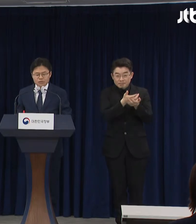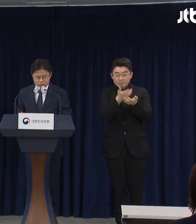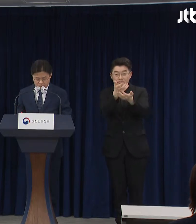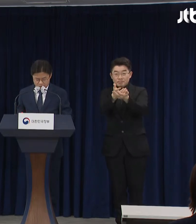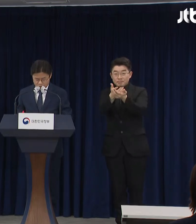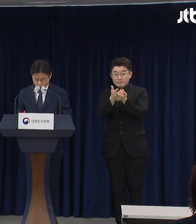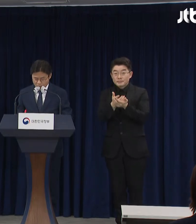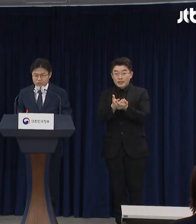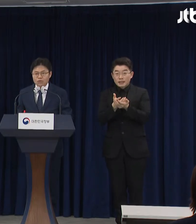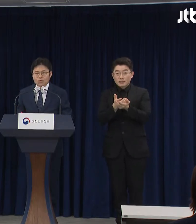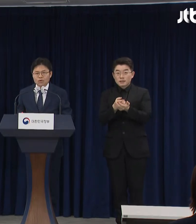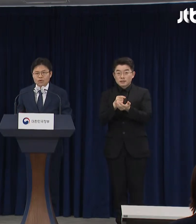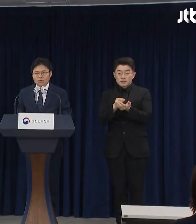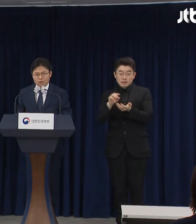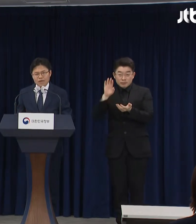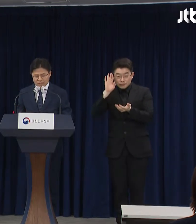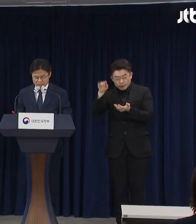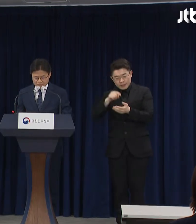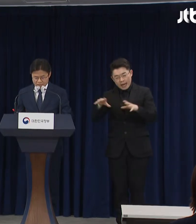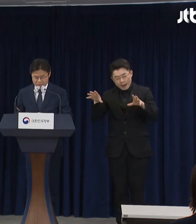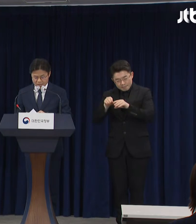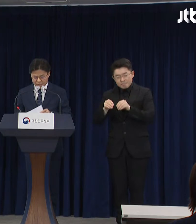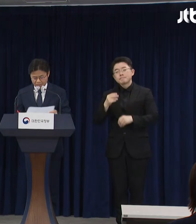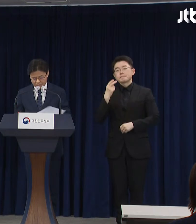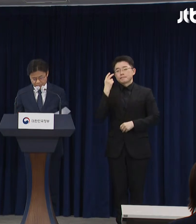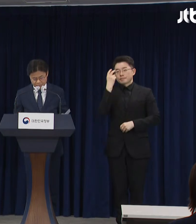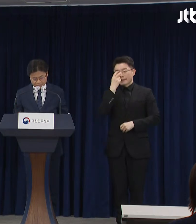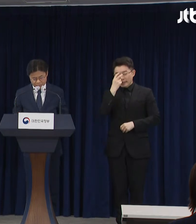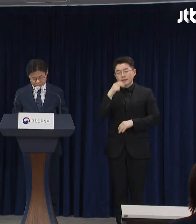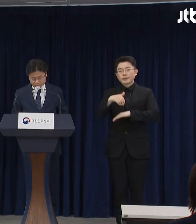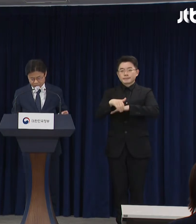성능의 적합성을 종합적으로 확인할 계획입니다.